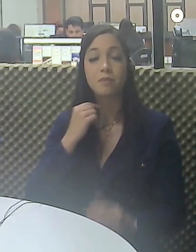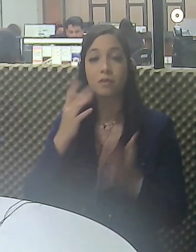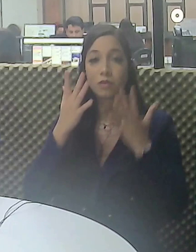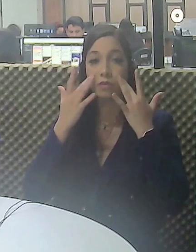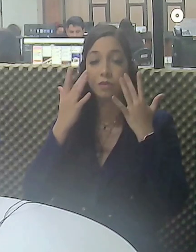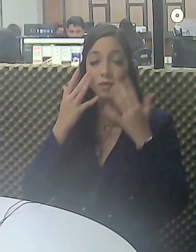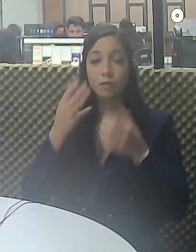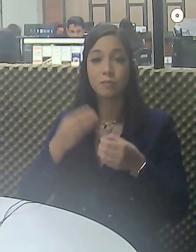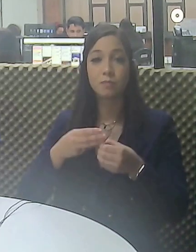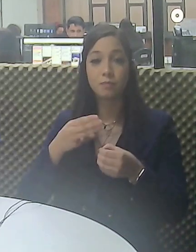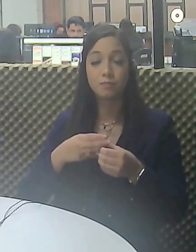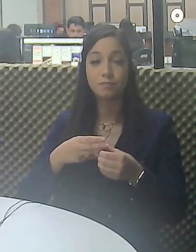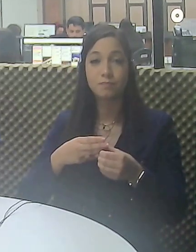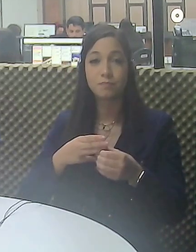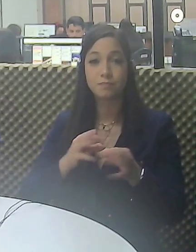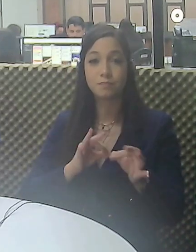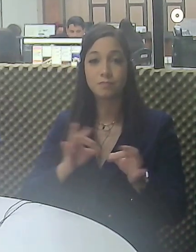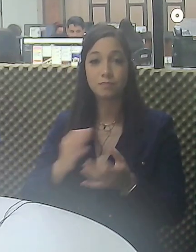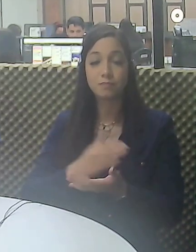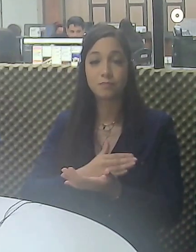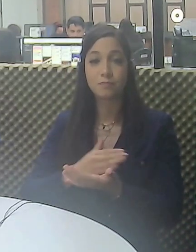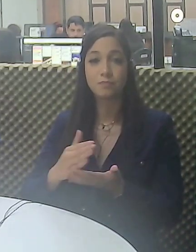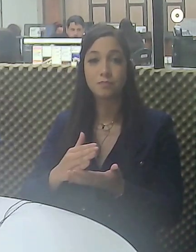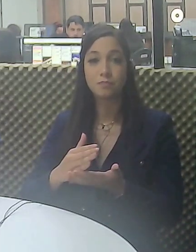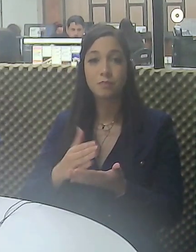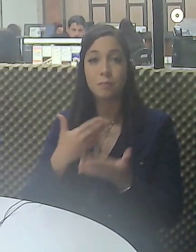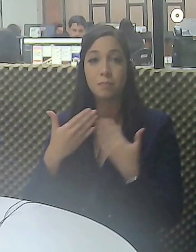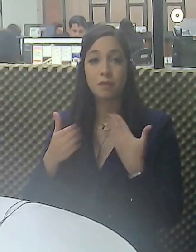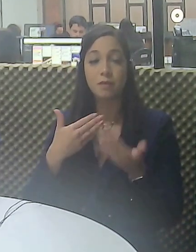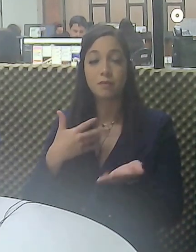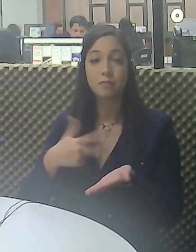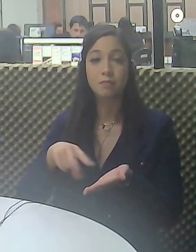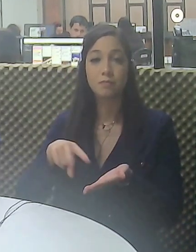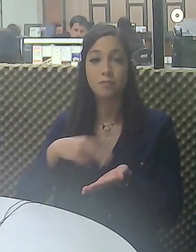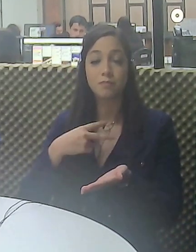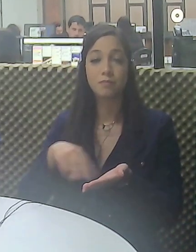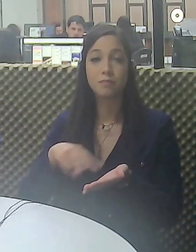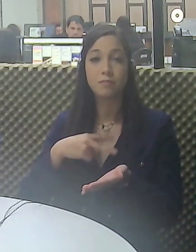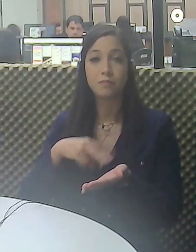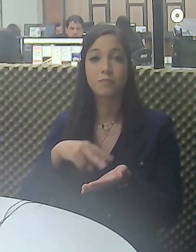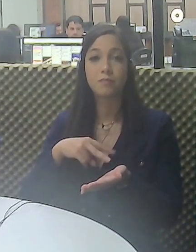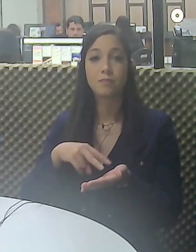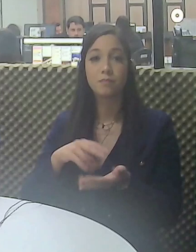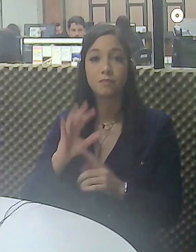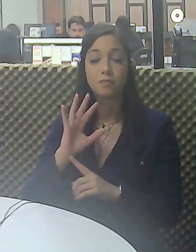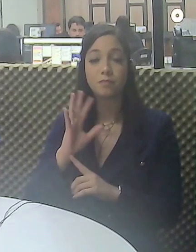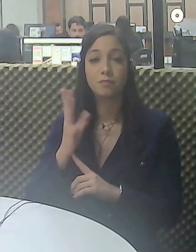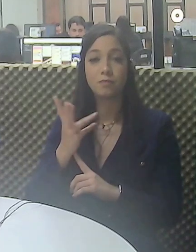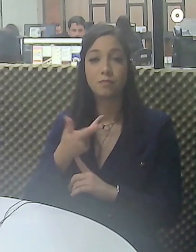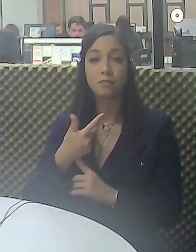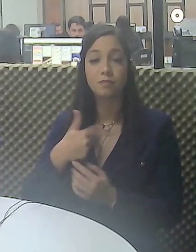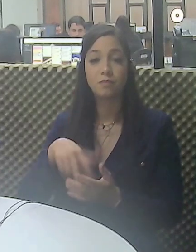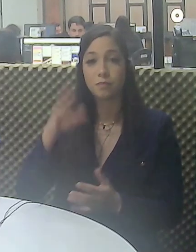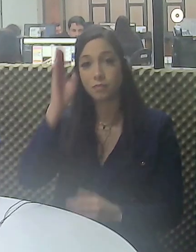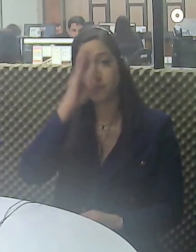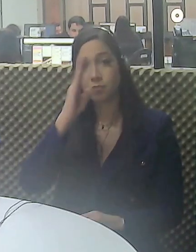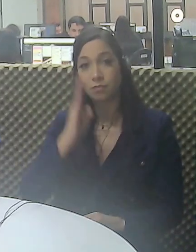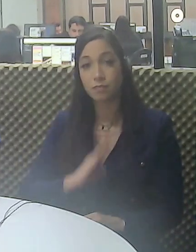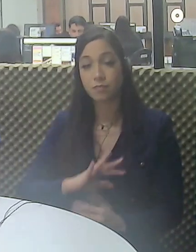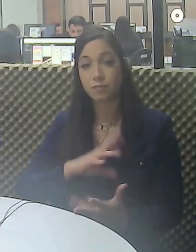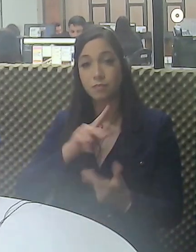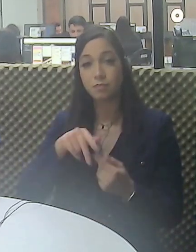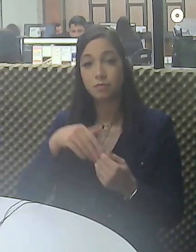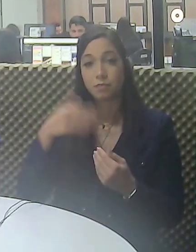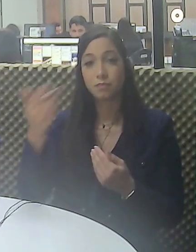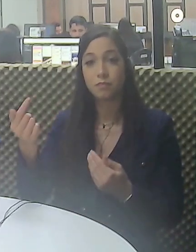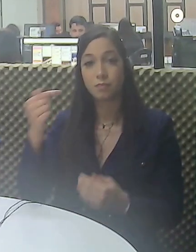Municipal. A programação começa com o projeto Papo Coreográfico, que reúne artistas de dança do Brasil e do exterior